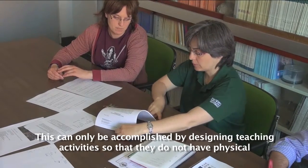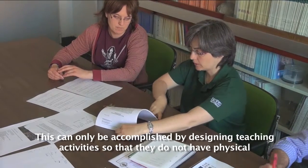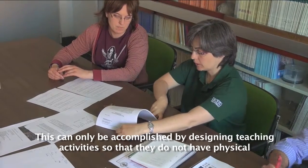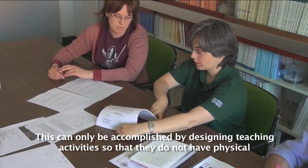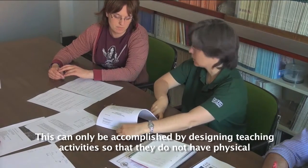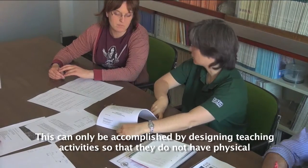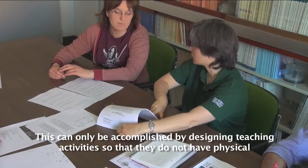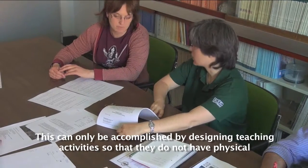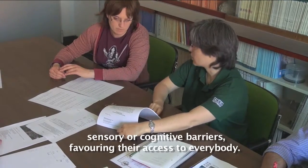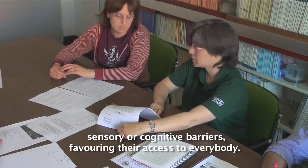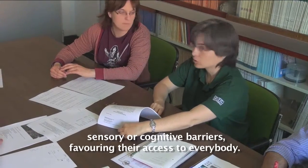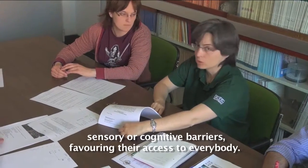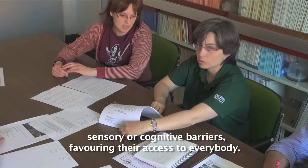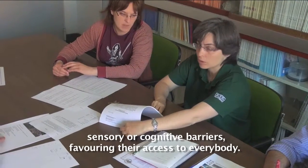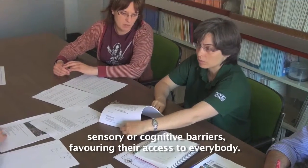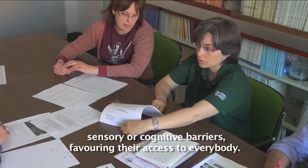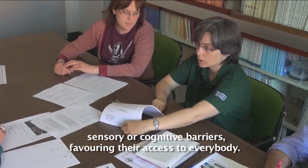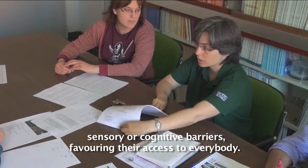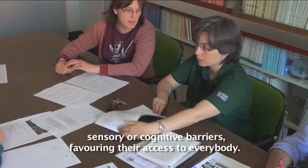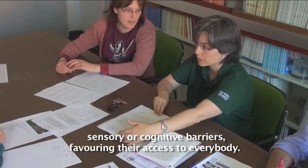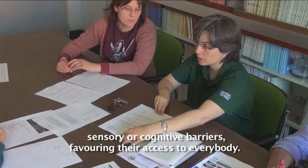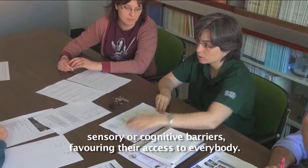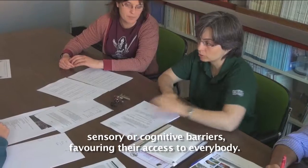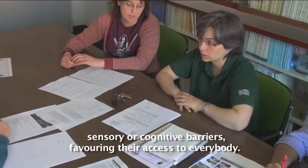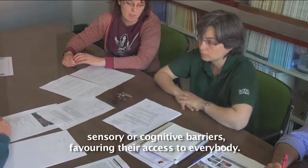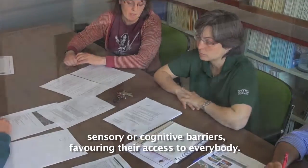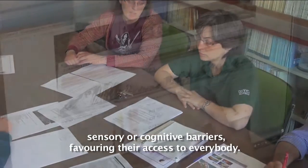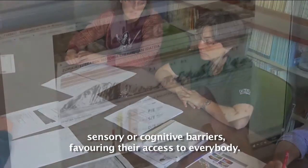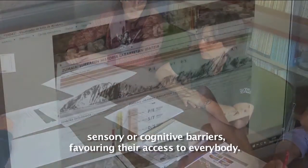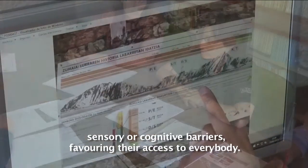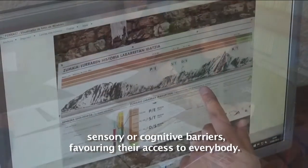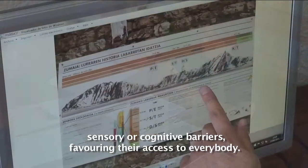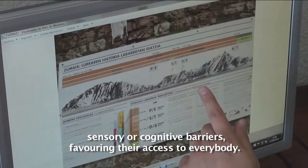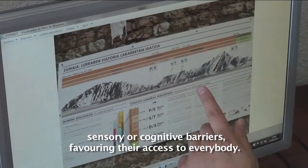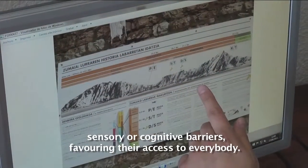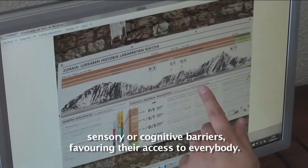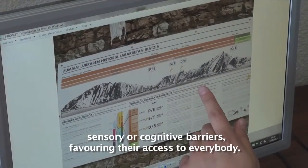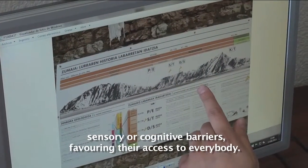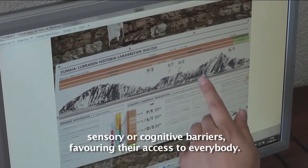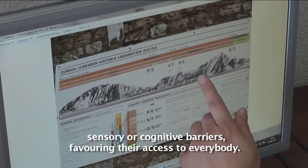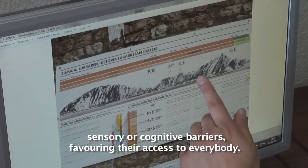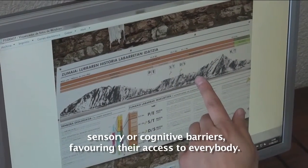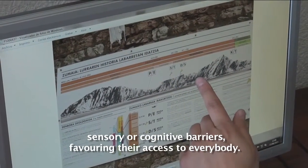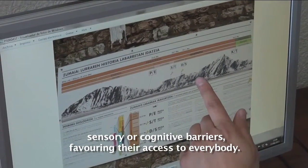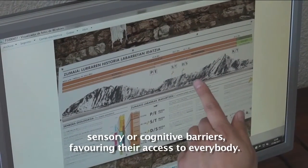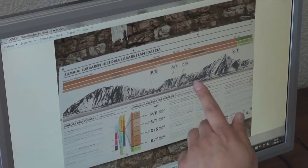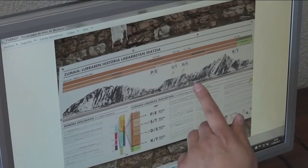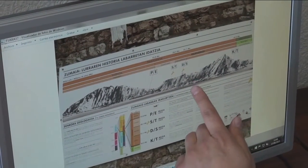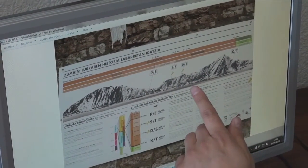no tengan barreras físicas, sensoriales ni cognitivas, lo que favorece el acceso a estas actividades a todo tipo de público.